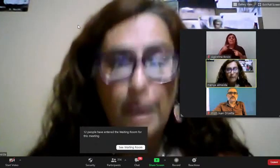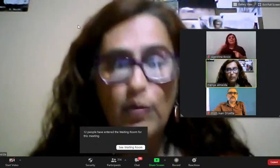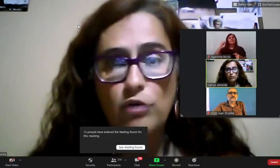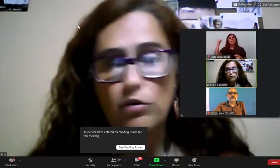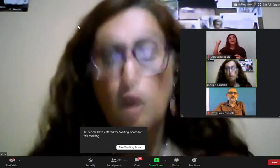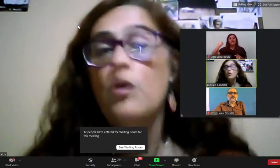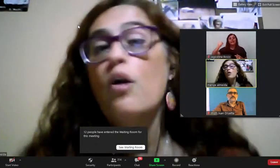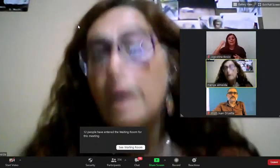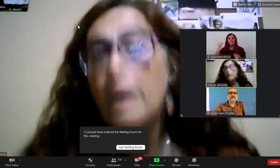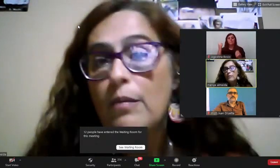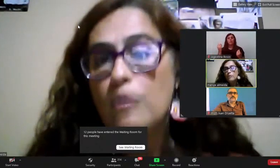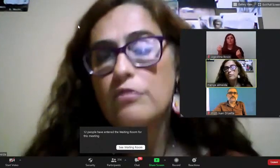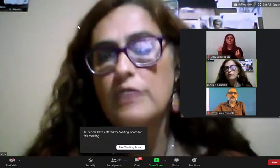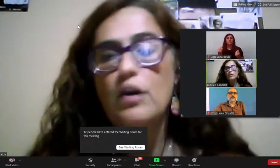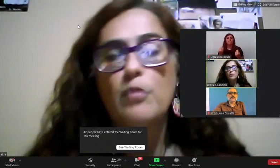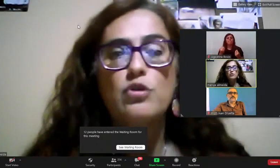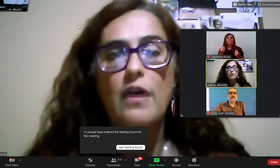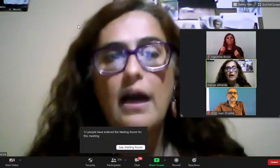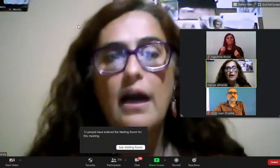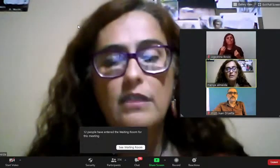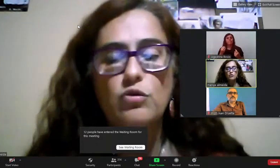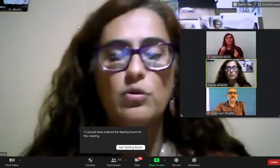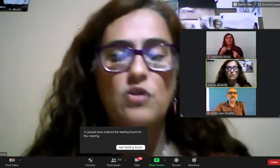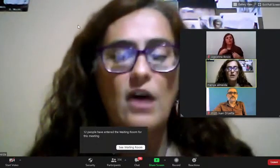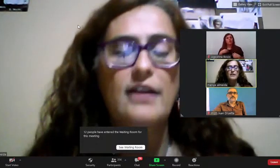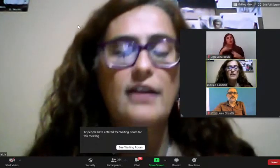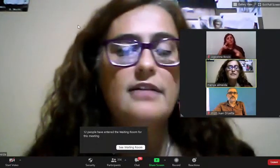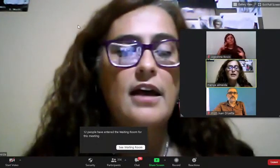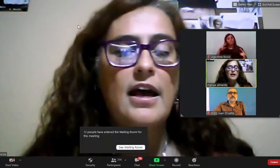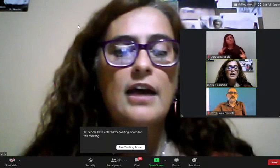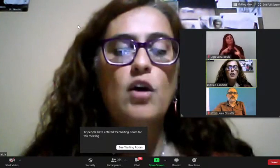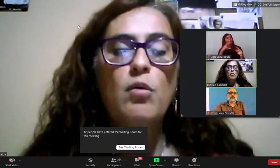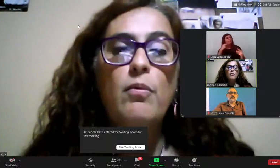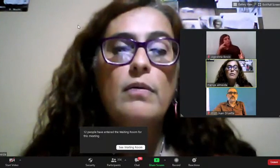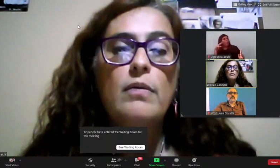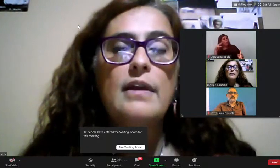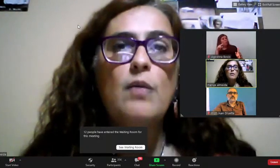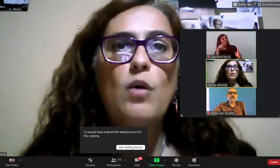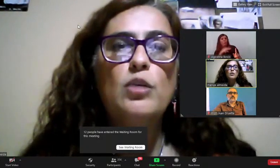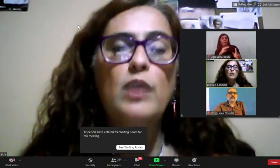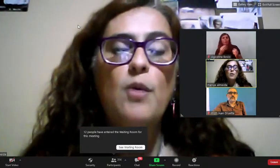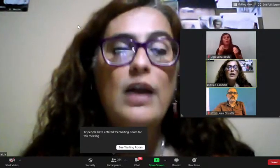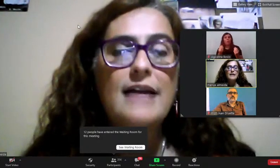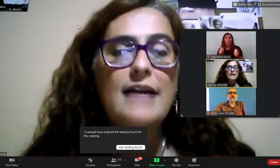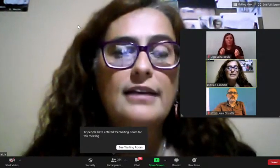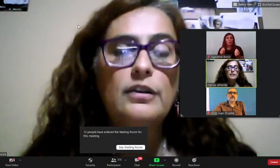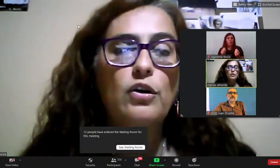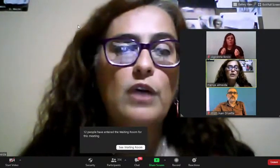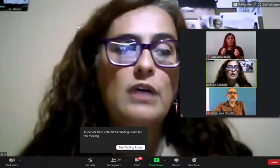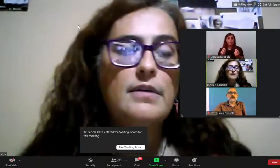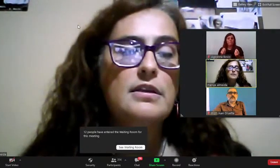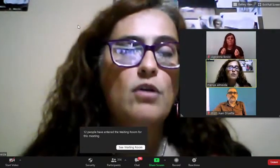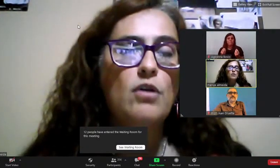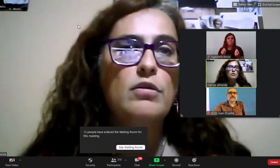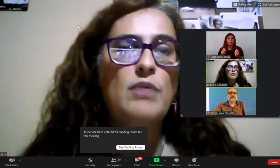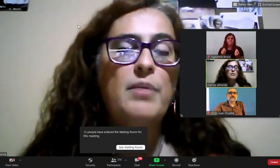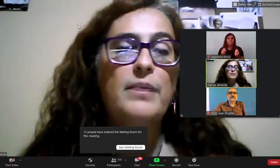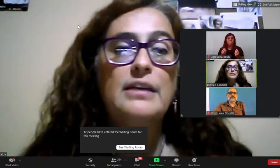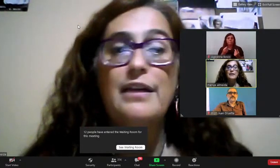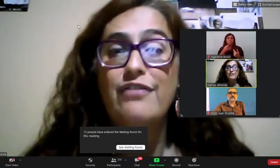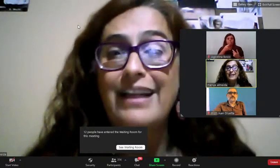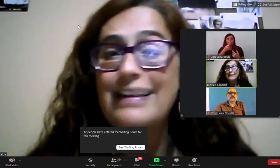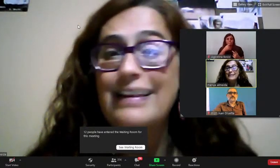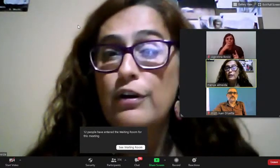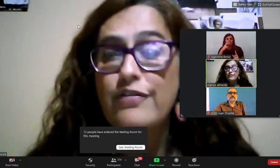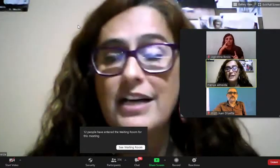cómo nos vemos, ¿sí? Como ciudadanos, como ciudadanes, y cómo, digamos, cuando ponemos el acento en una visión, una